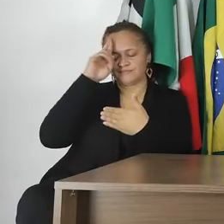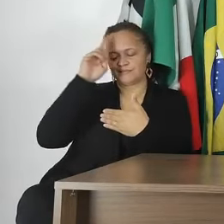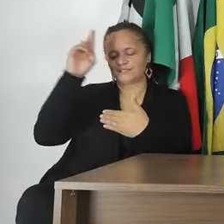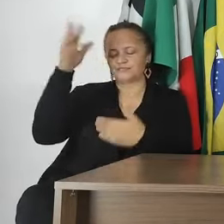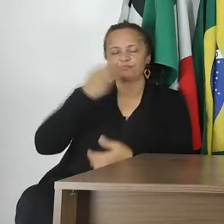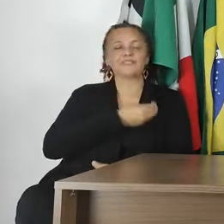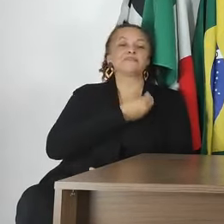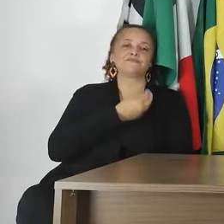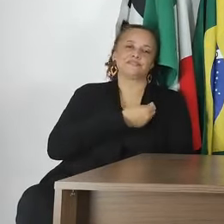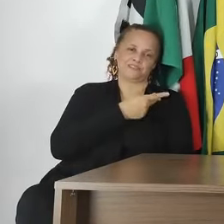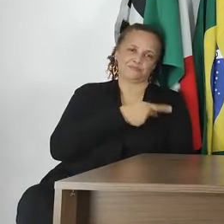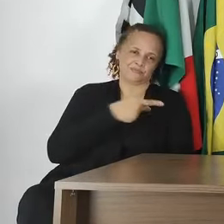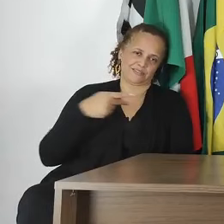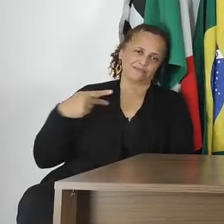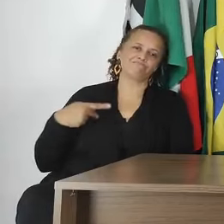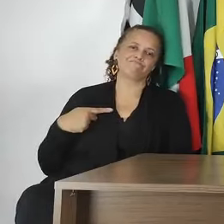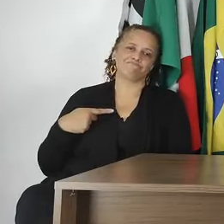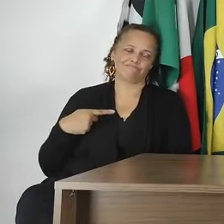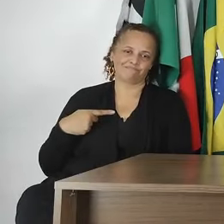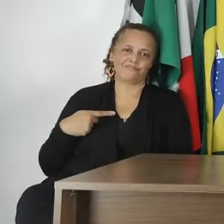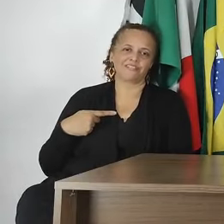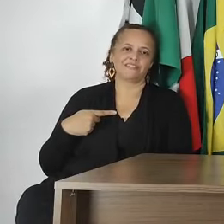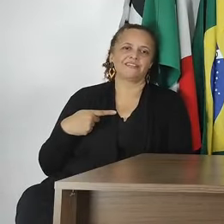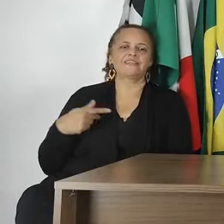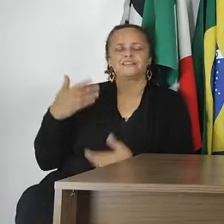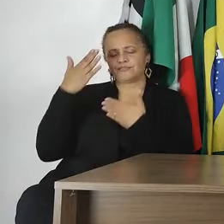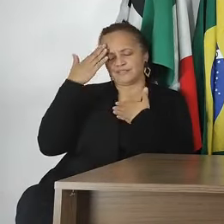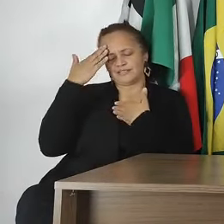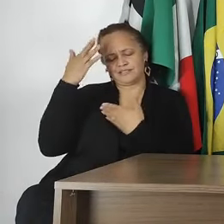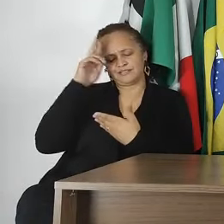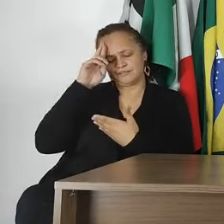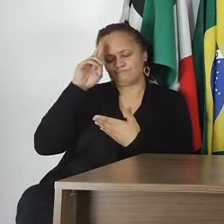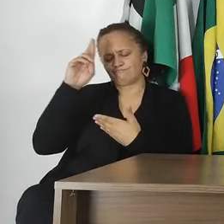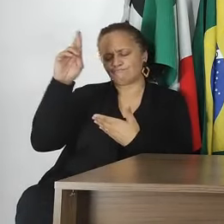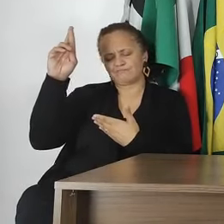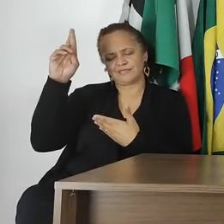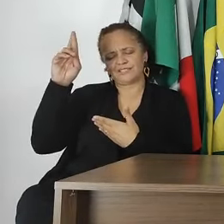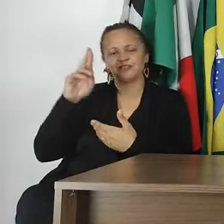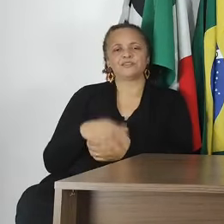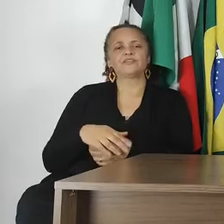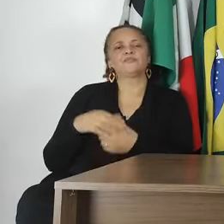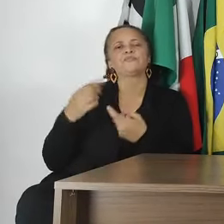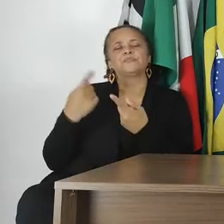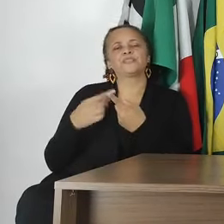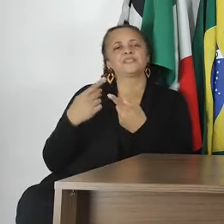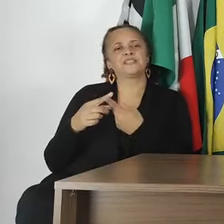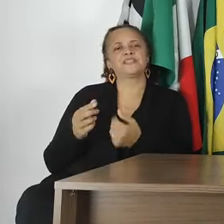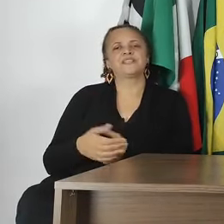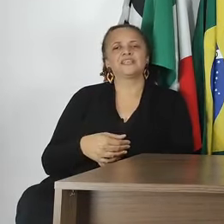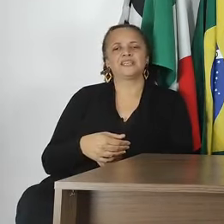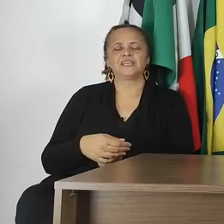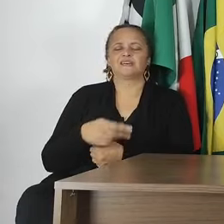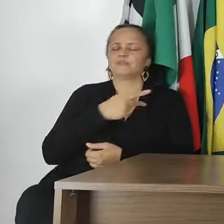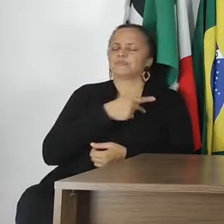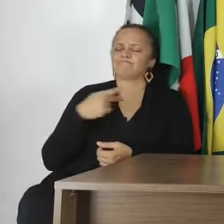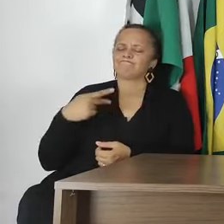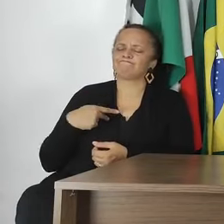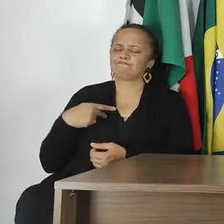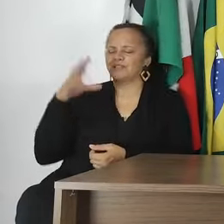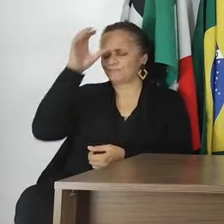Fernando, né? Eu louvo a Deus que ele nos capacitou, que ele, através dos seus